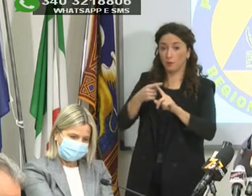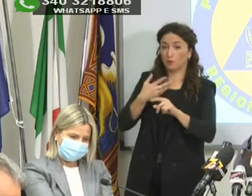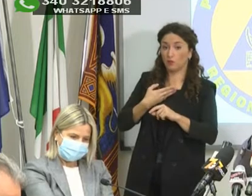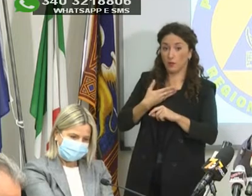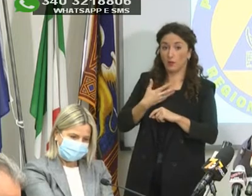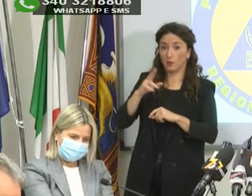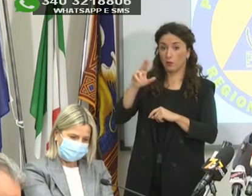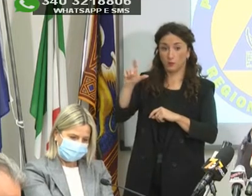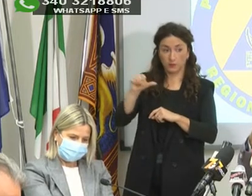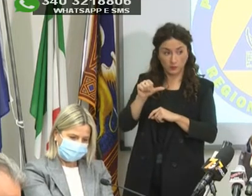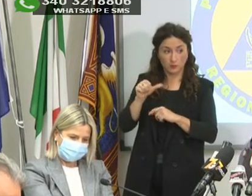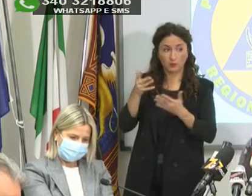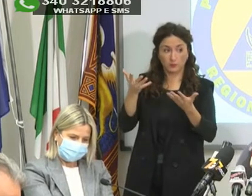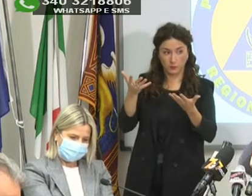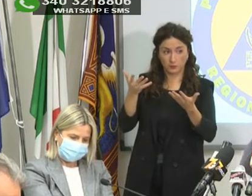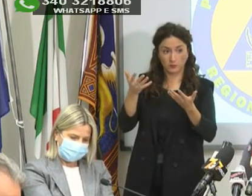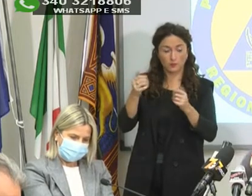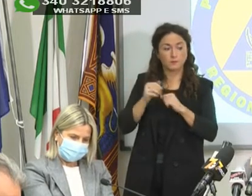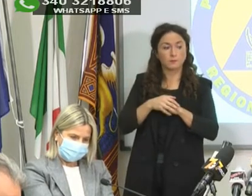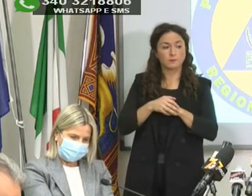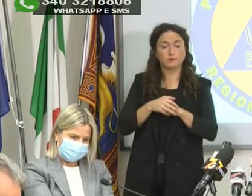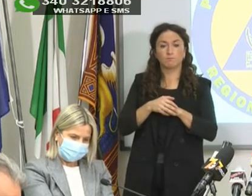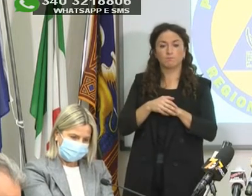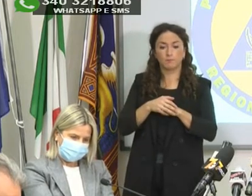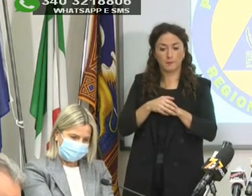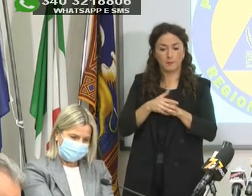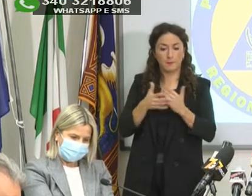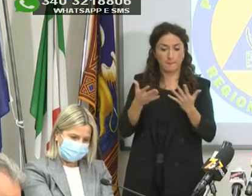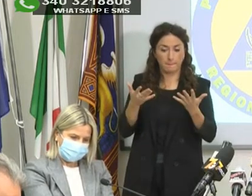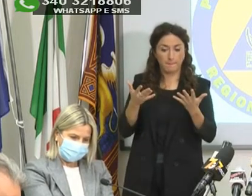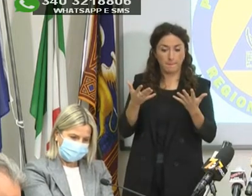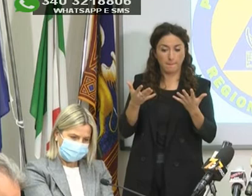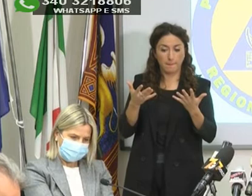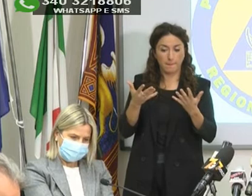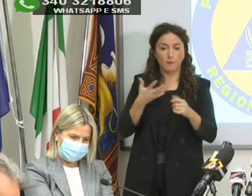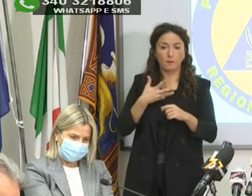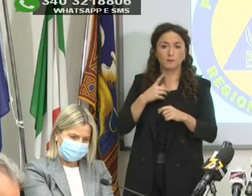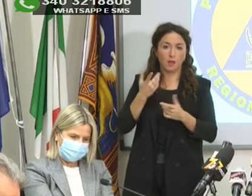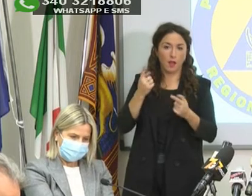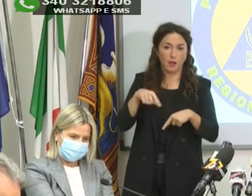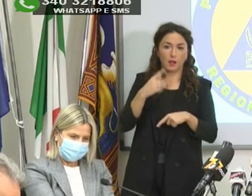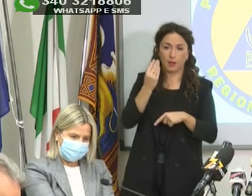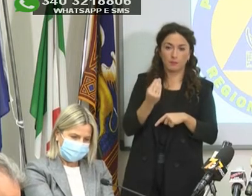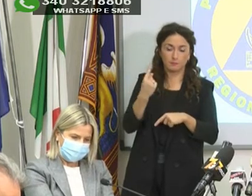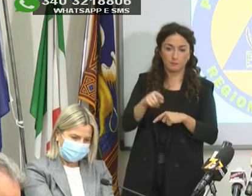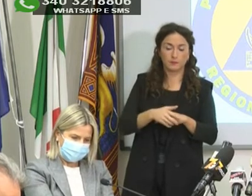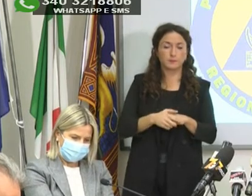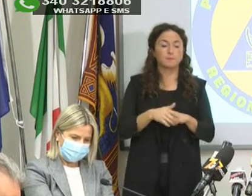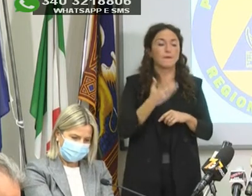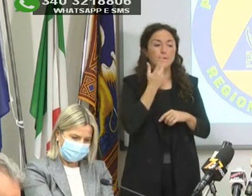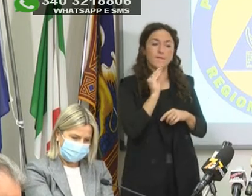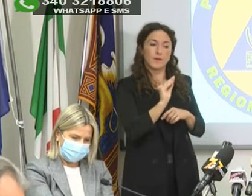USCA oltretutto, no? Perché noi usciamo con le USCA, che non è che proprio sia una realtà eterea, cioè sono presenti. Poi l'ultima cosa volevo